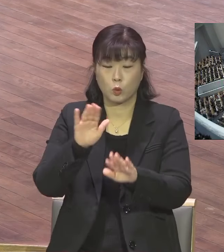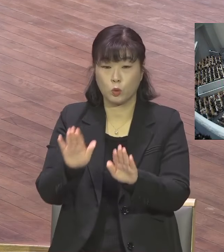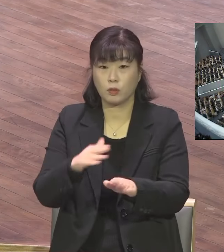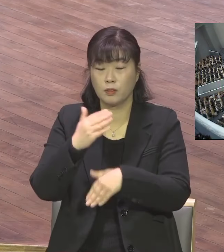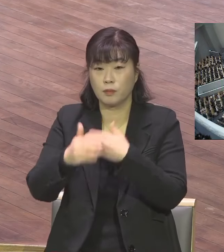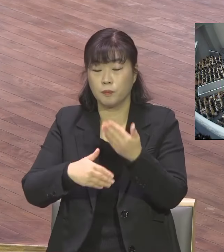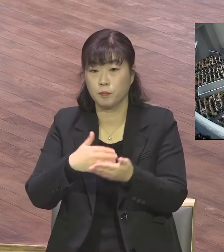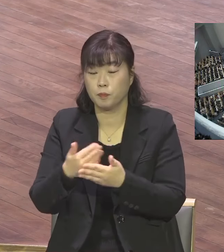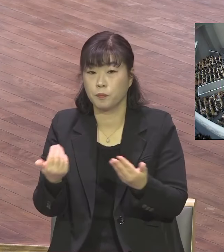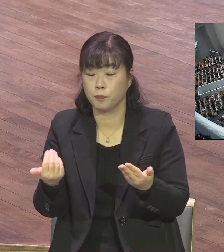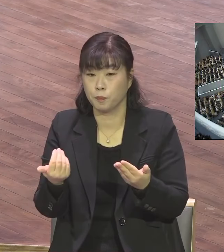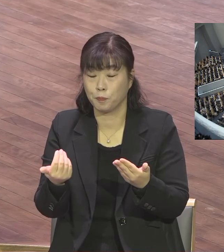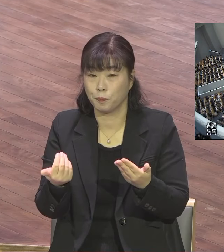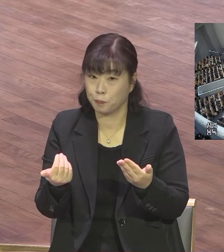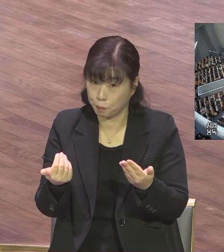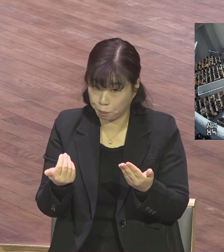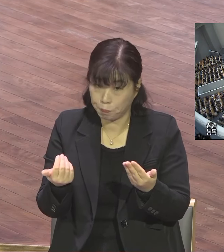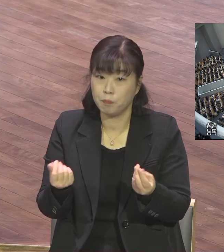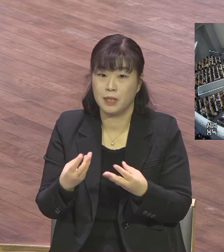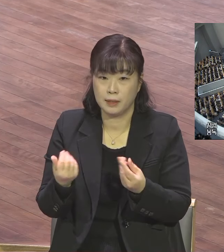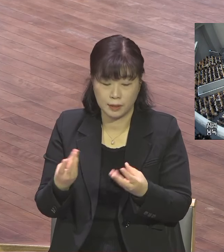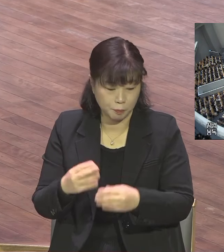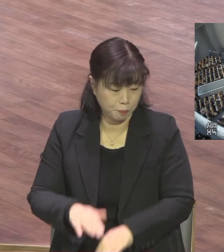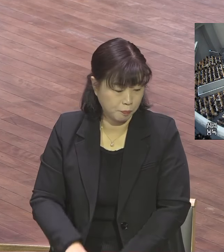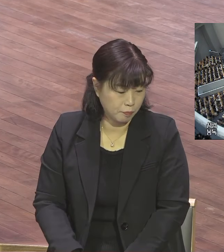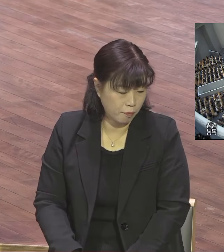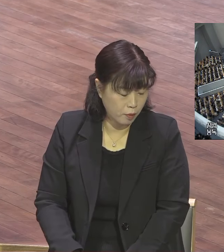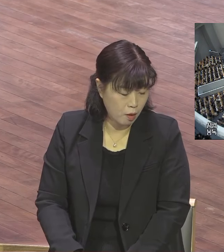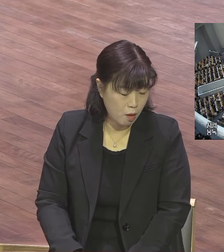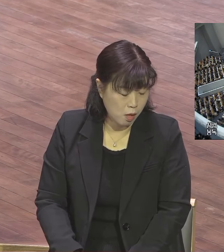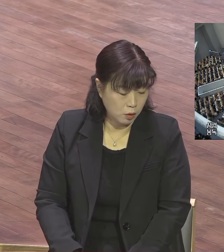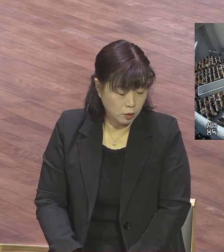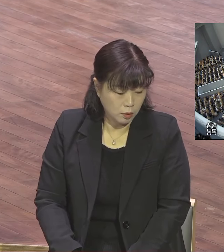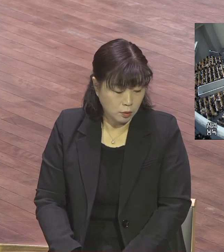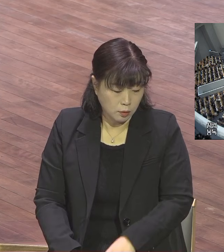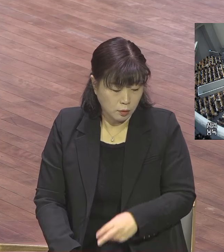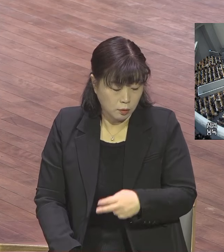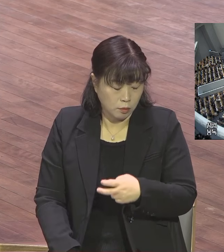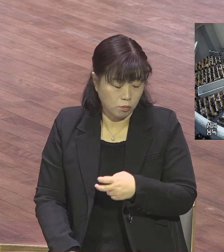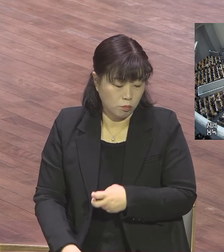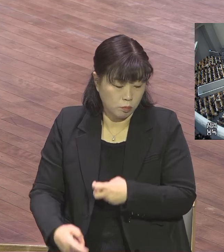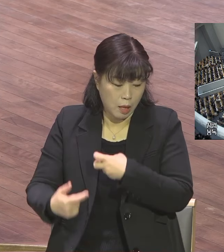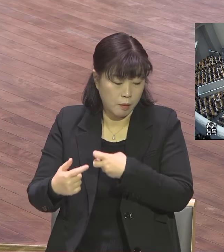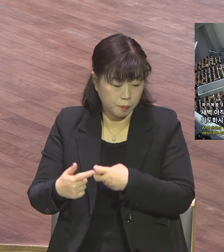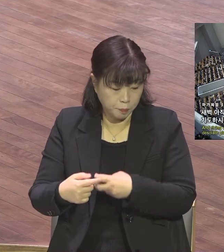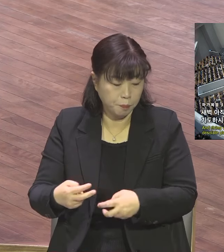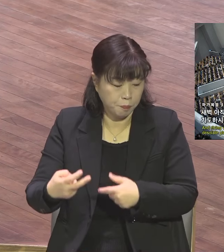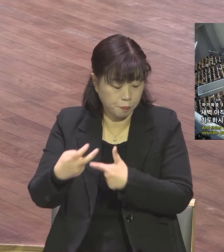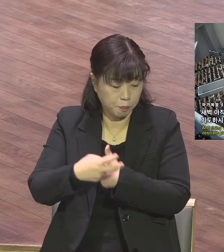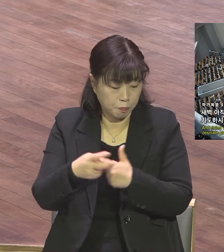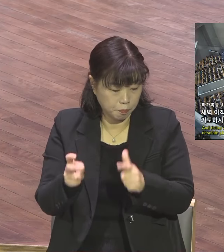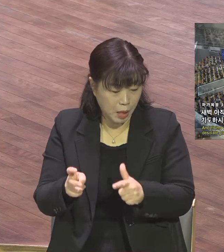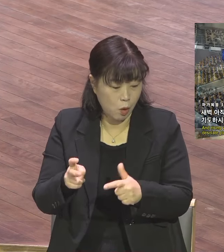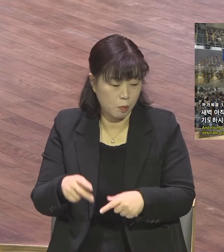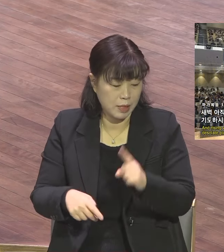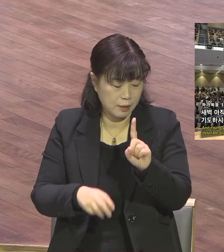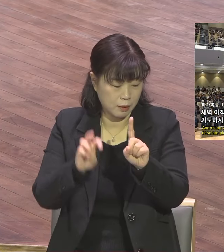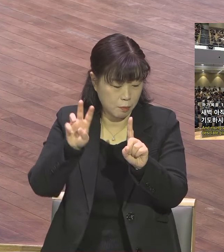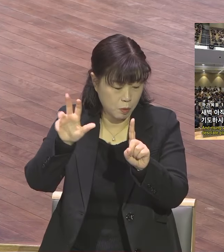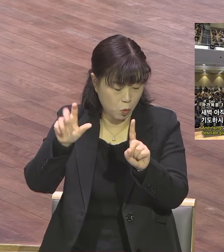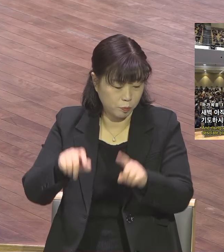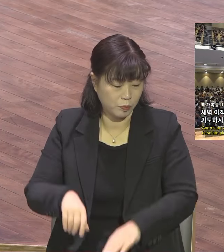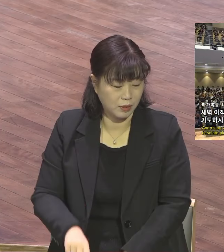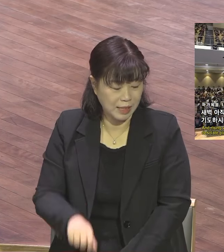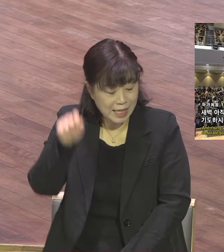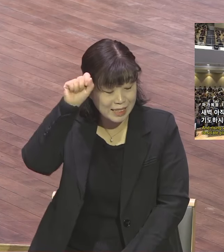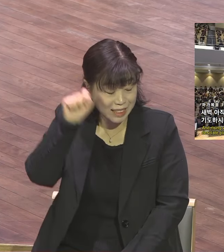은혜 받고 성취될 하나님의 말씀은 마가복음 1장 35절에서 39절까지 말씀입니다. 새벽